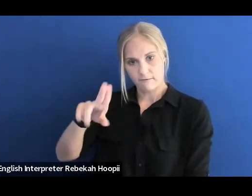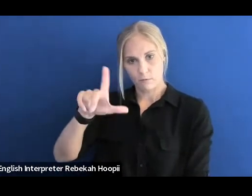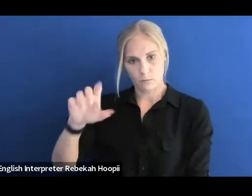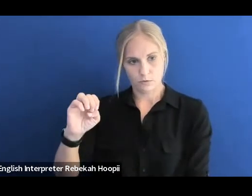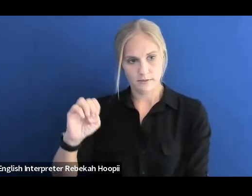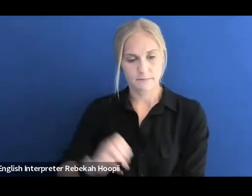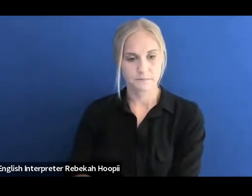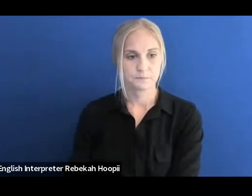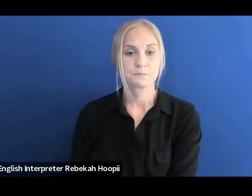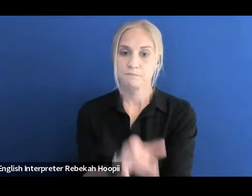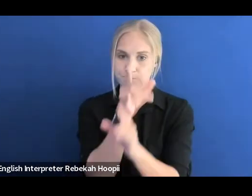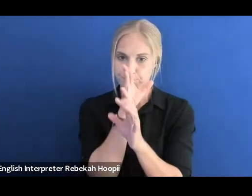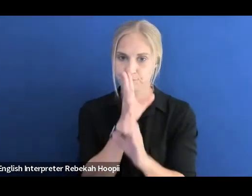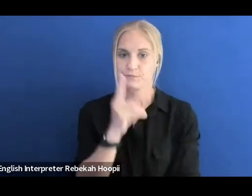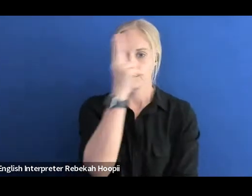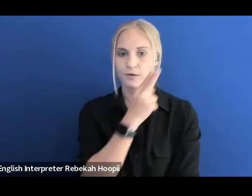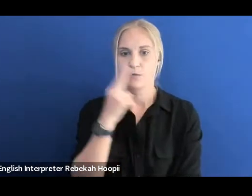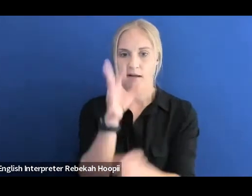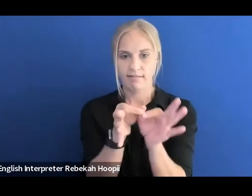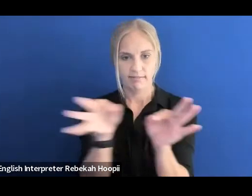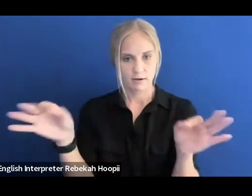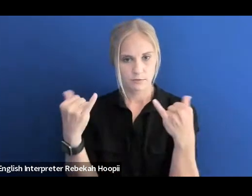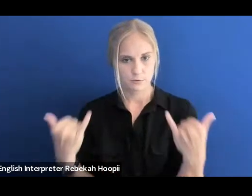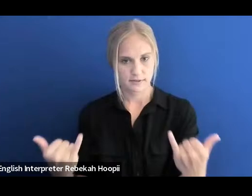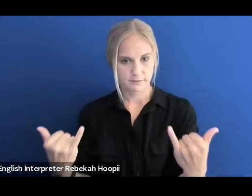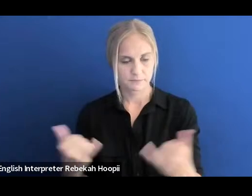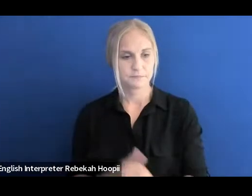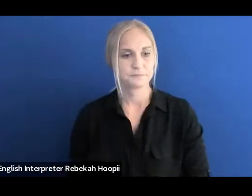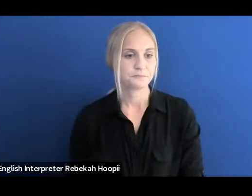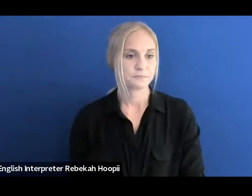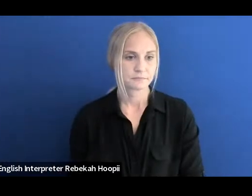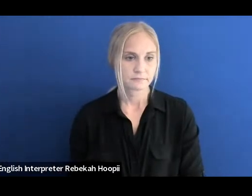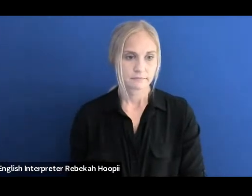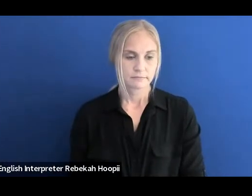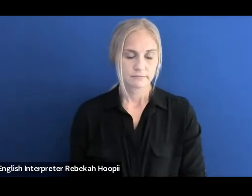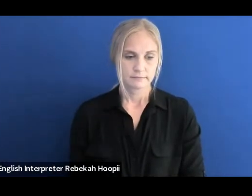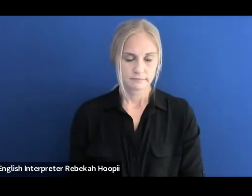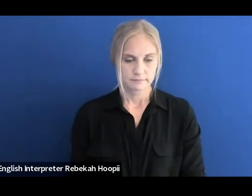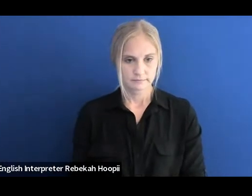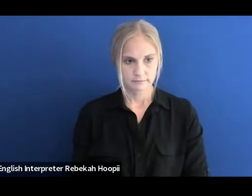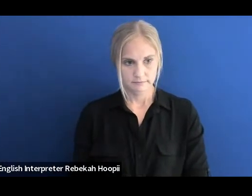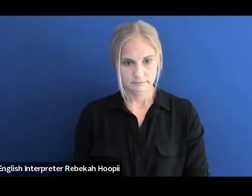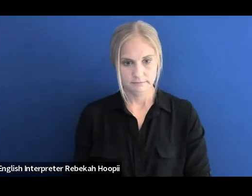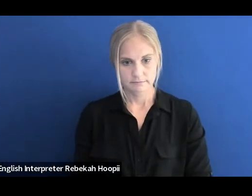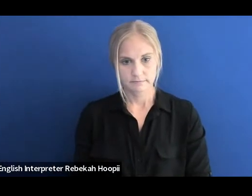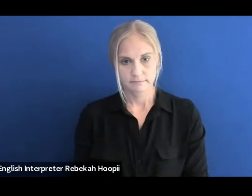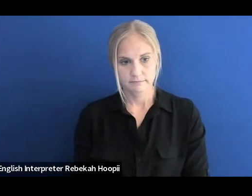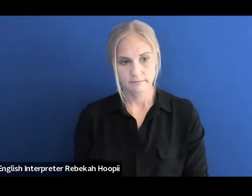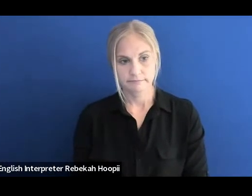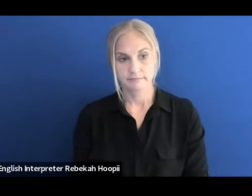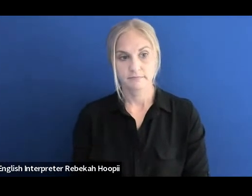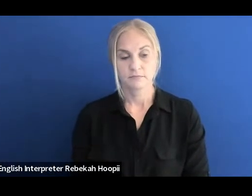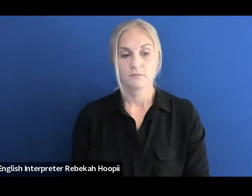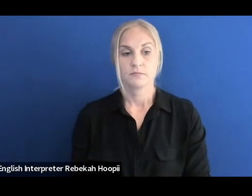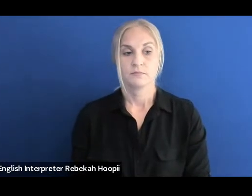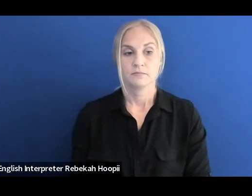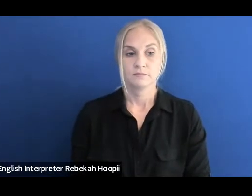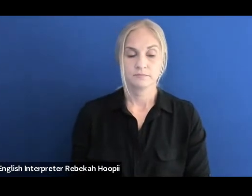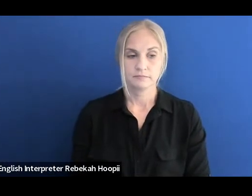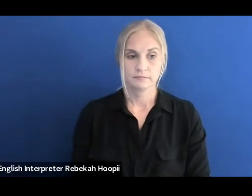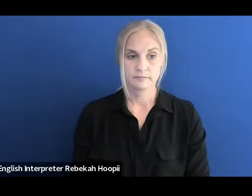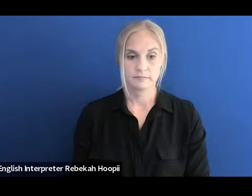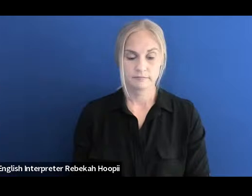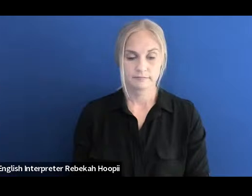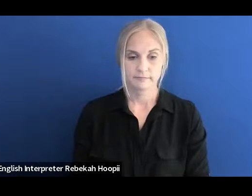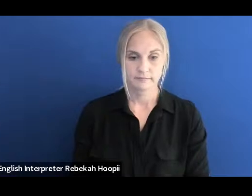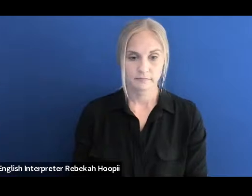No laida ike a kua noha no mako hui puia me ka nui me ka mana ma vai no tato. Mahalo nui a pauroa hui puia